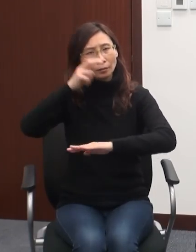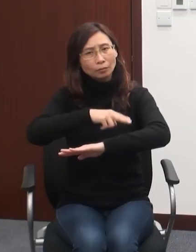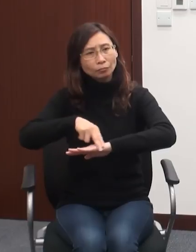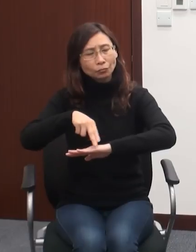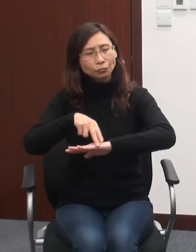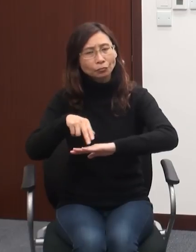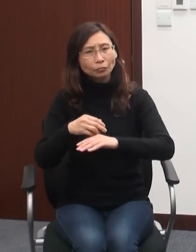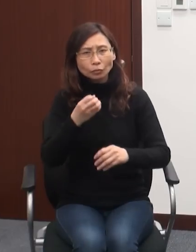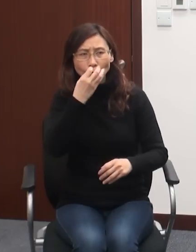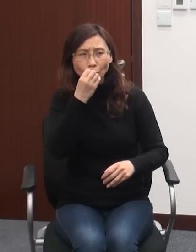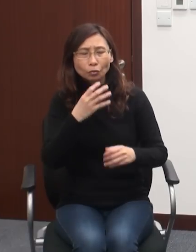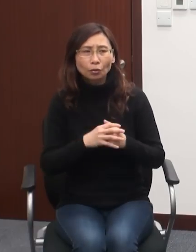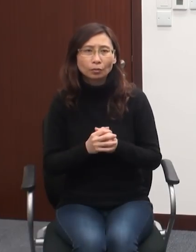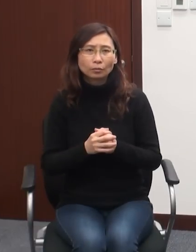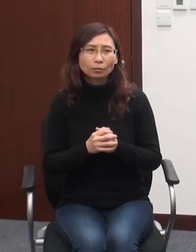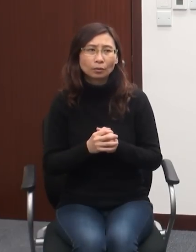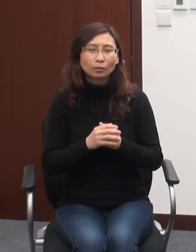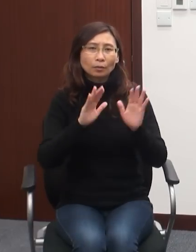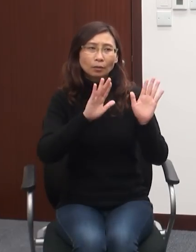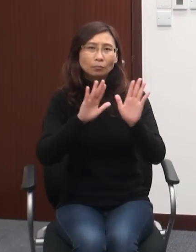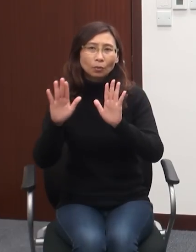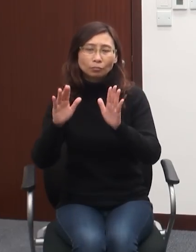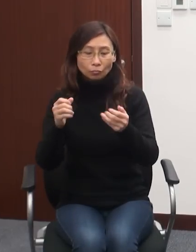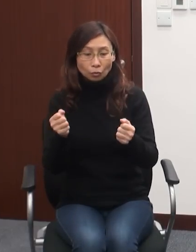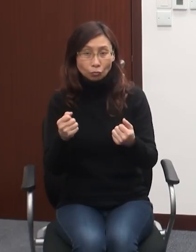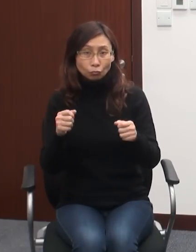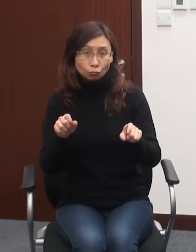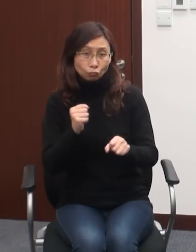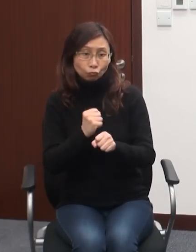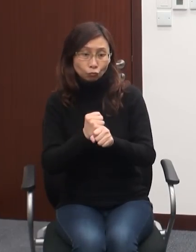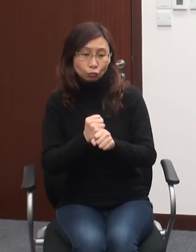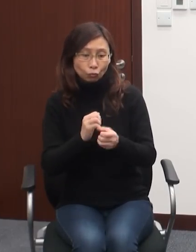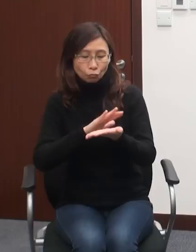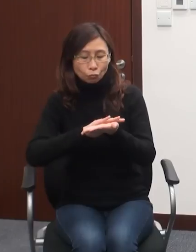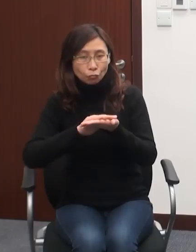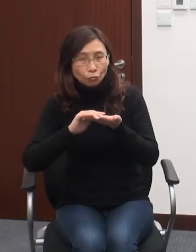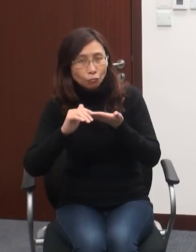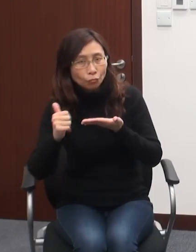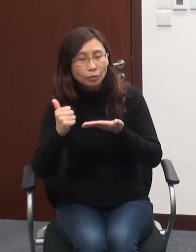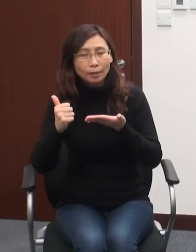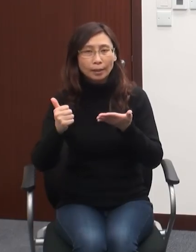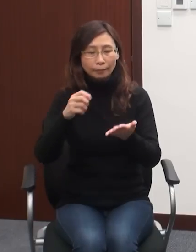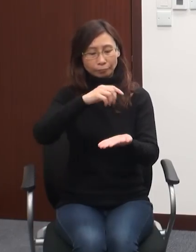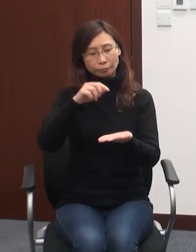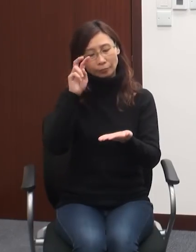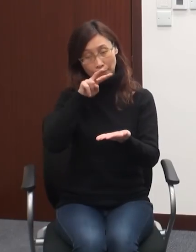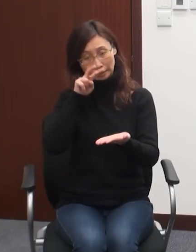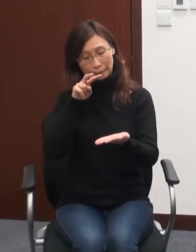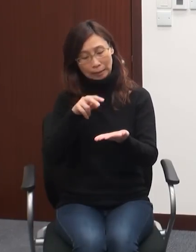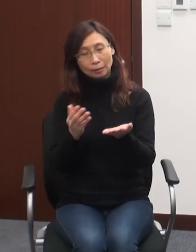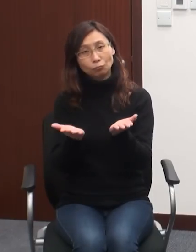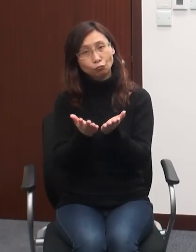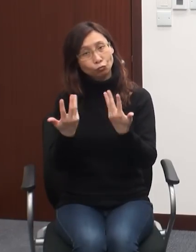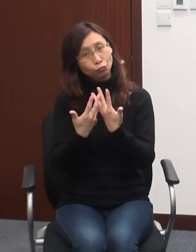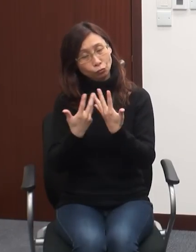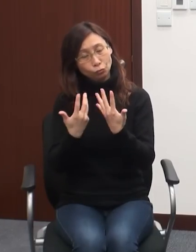香港嘅財政預算純然只係為整定撥數，為依一個大財團資本家甚至國內資本服務，希